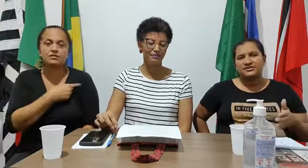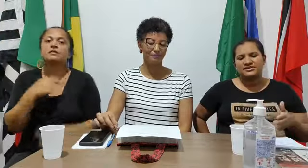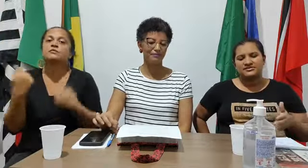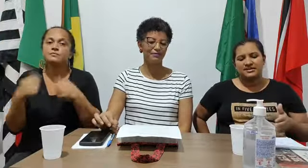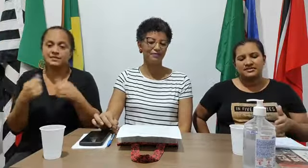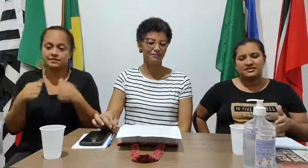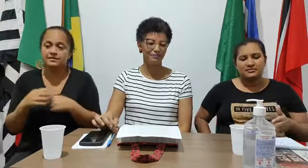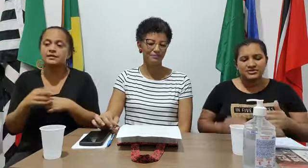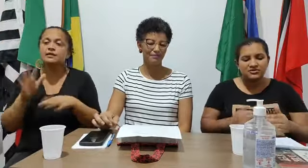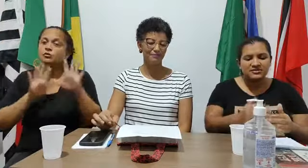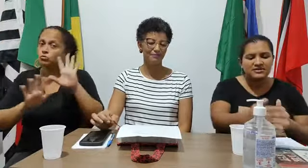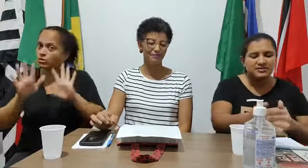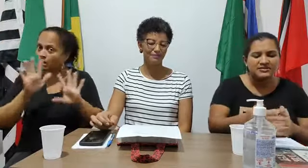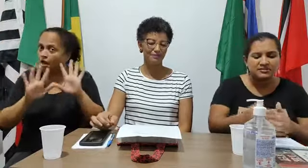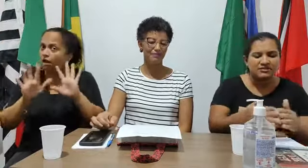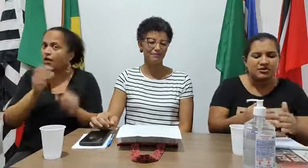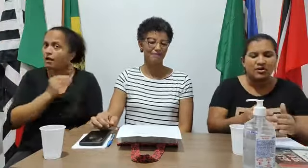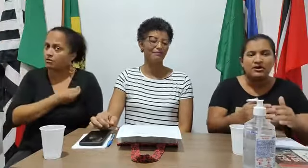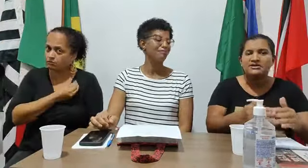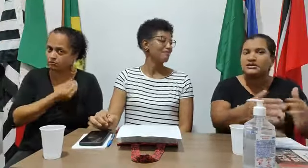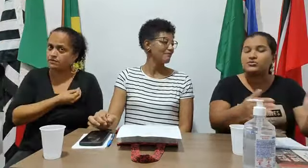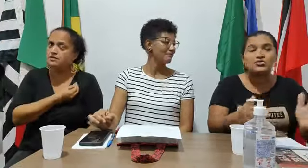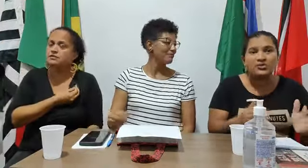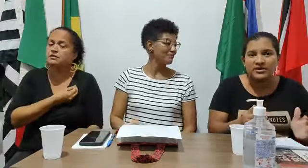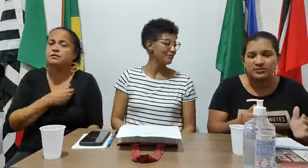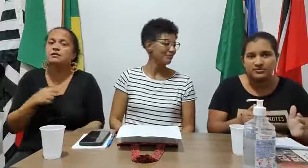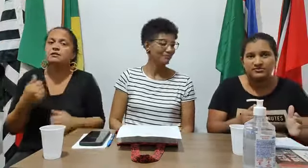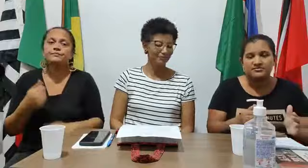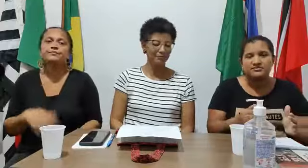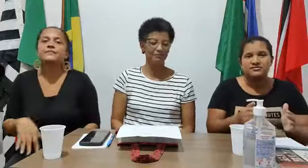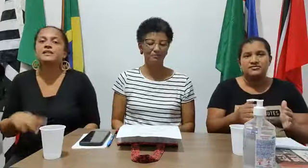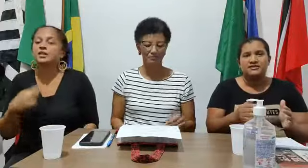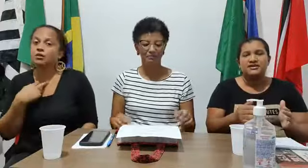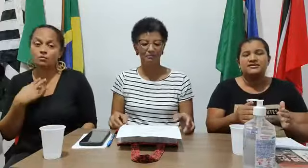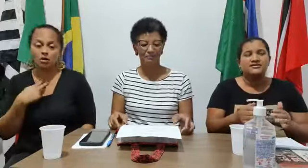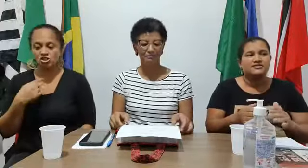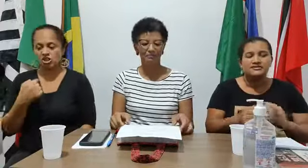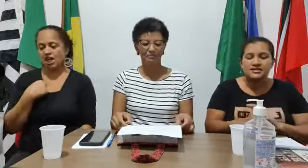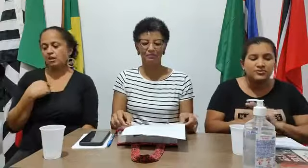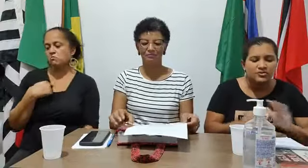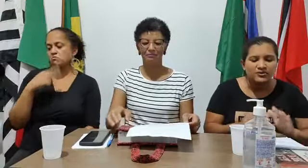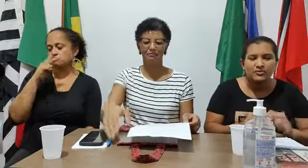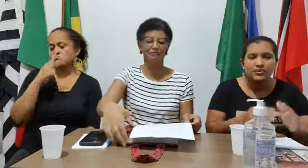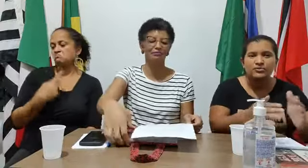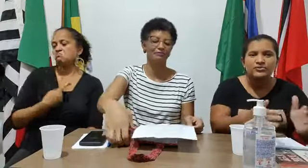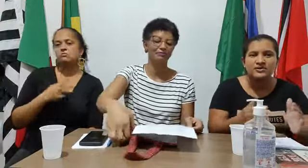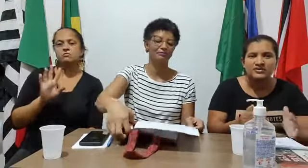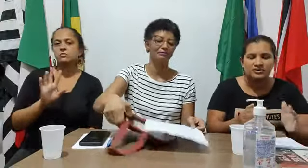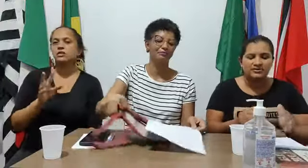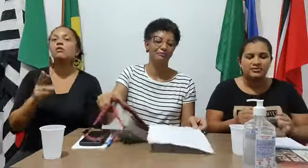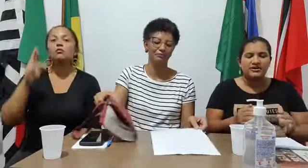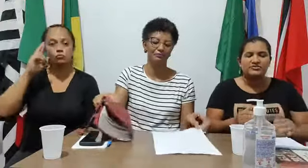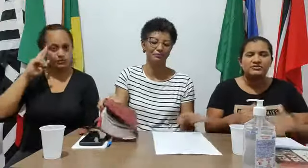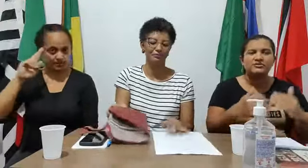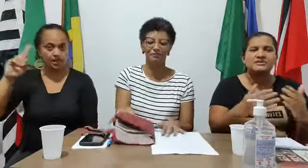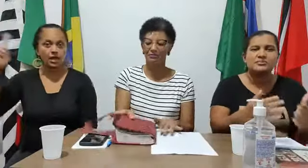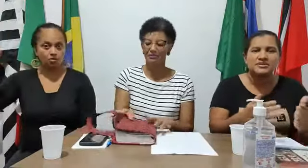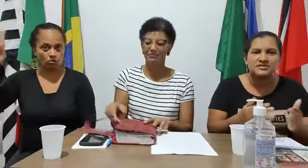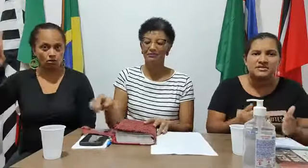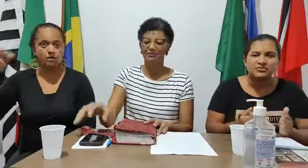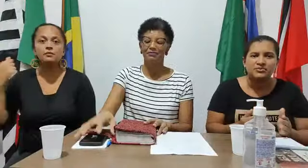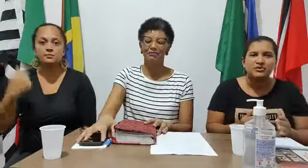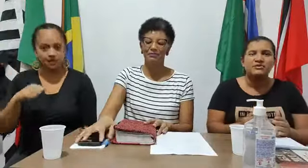nossa vida, né? Partindo desse princípio. Então, não sou eu, né? Não sou eu, é o Senhor. Então, partindo